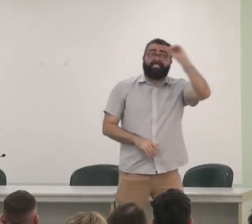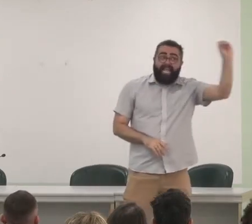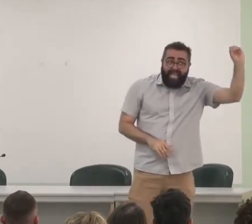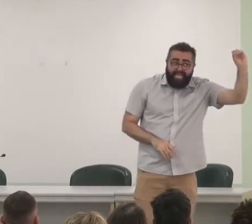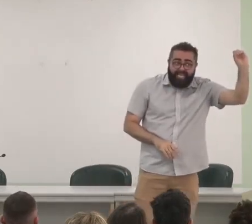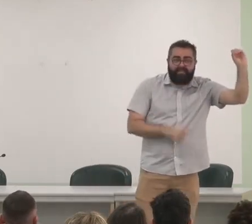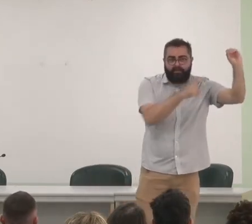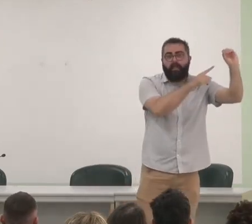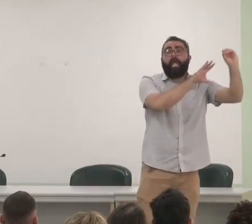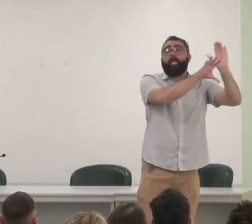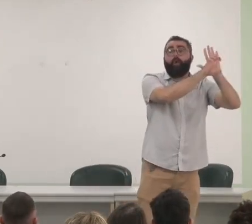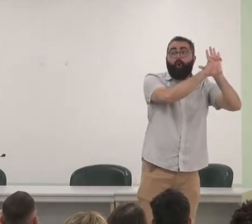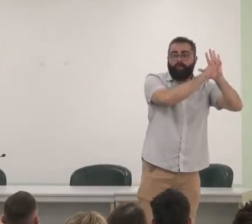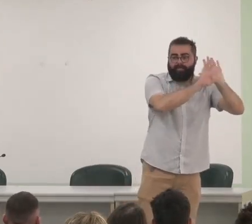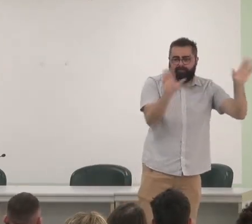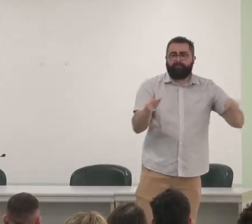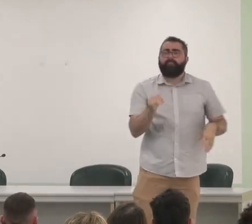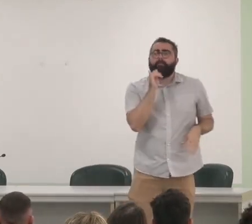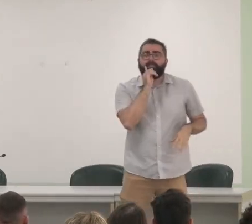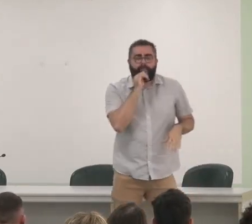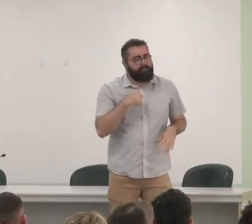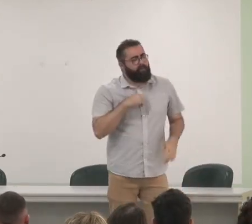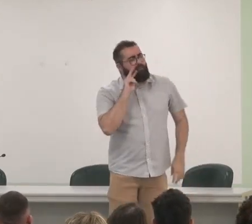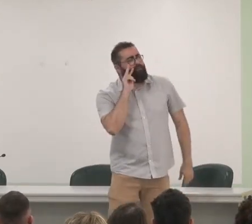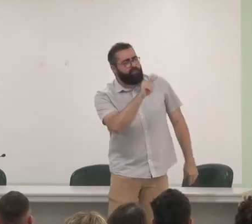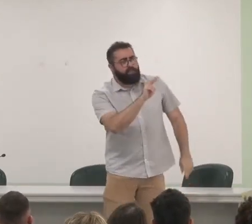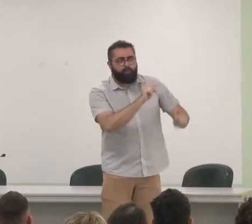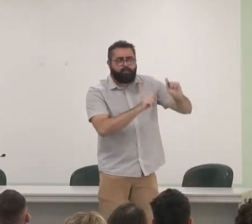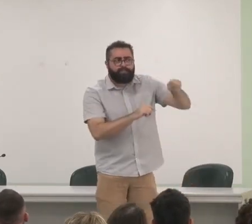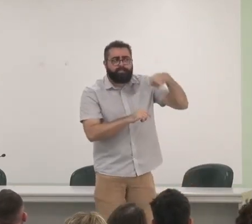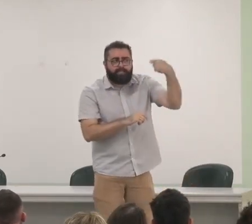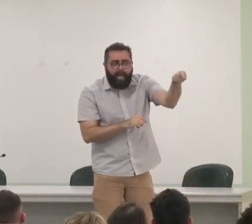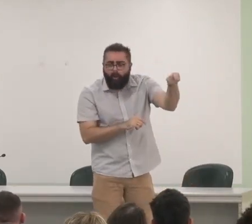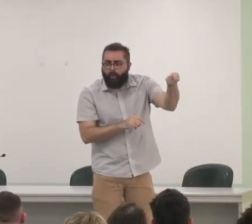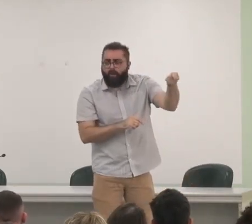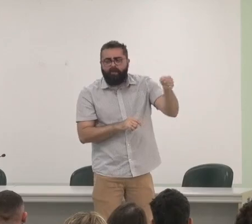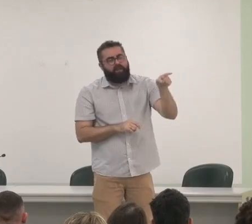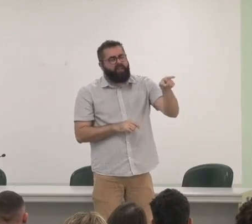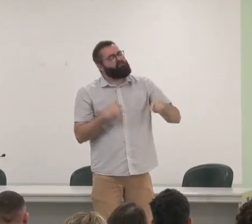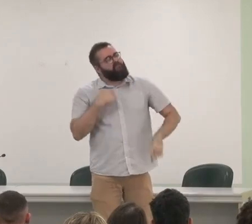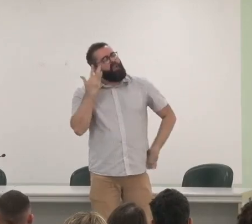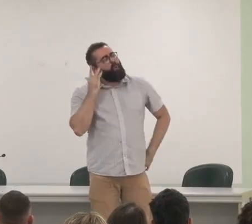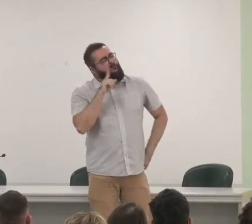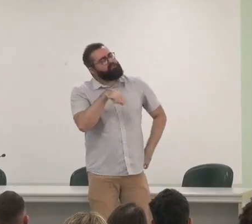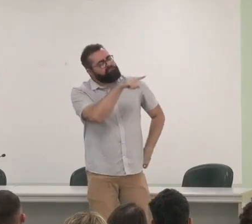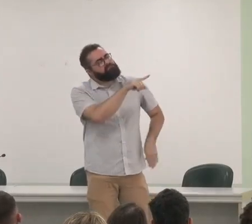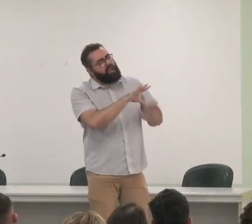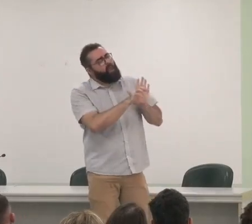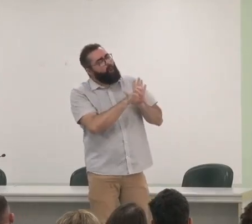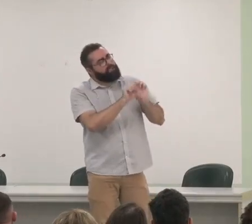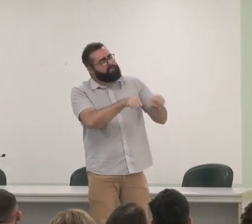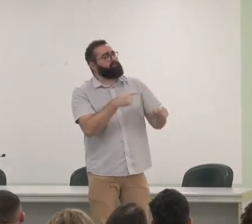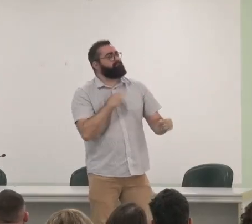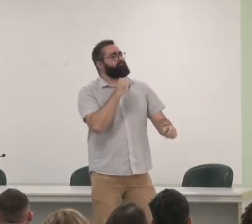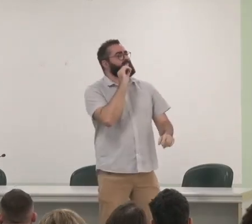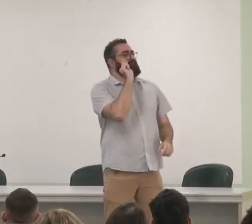ela precisa pontuar aquela palavra no nível de iconicidade para ela. Então, essa palavra é muito icônica, pouco icônica,